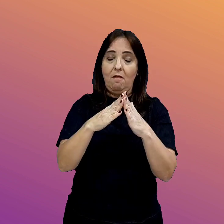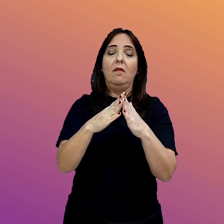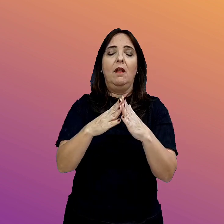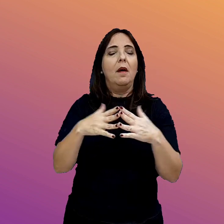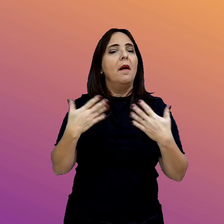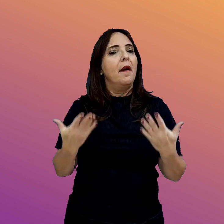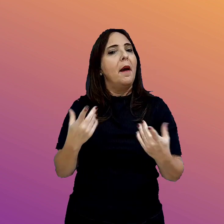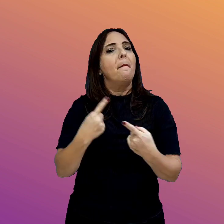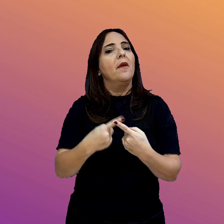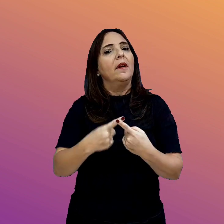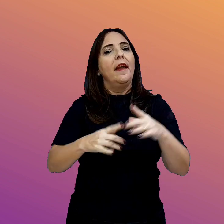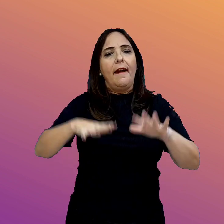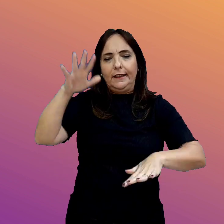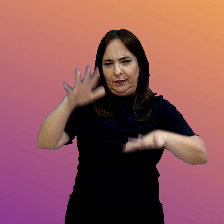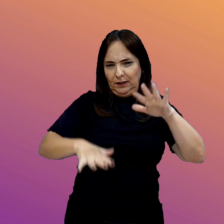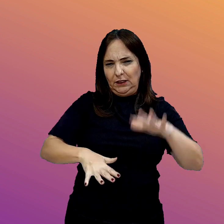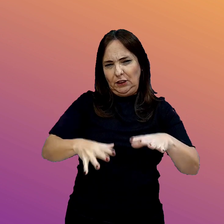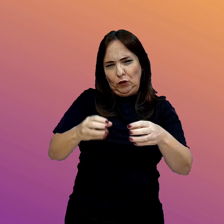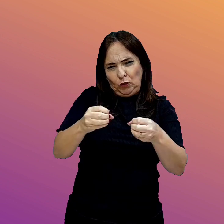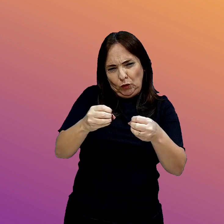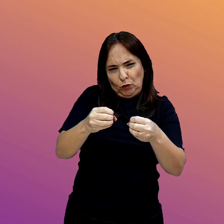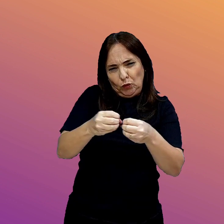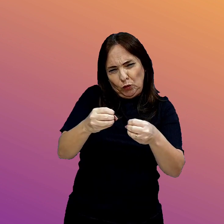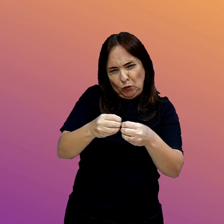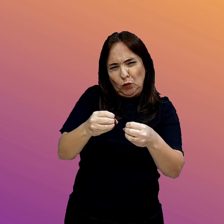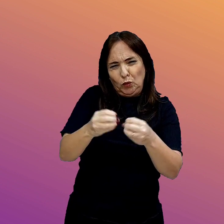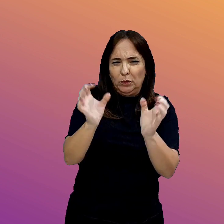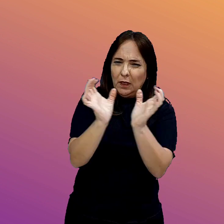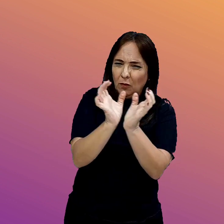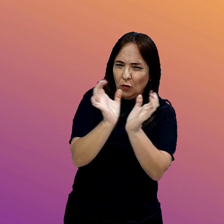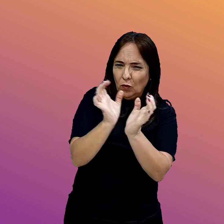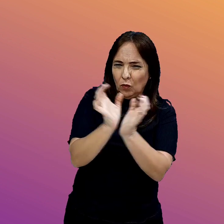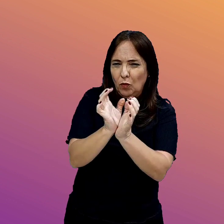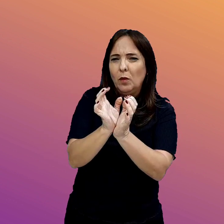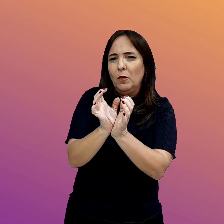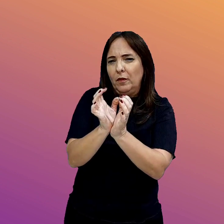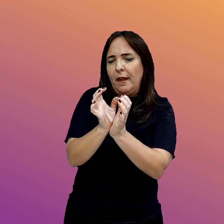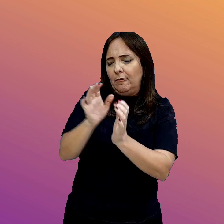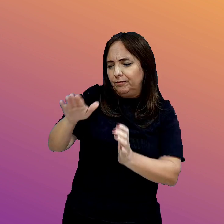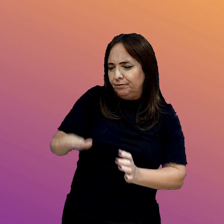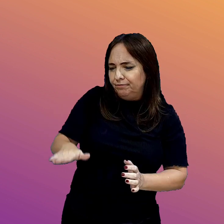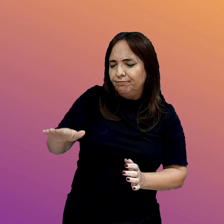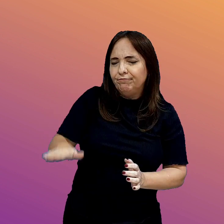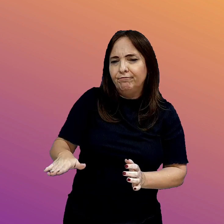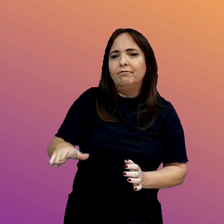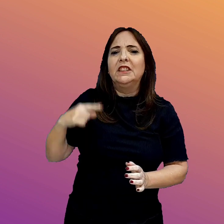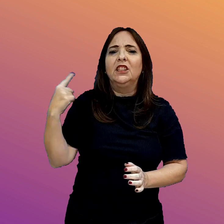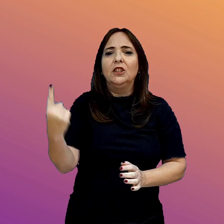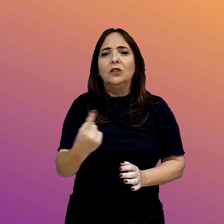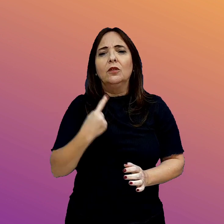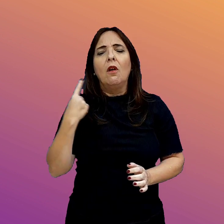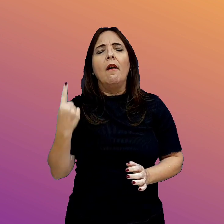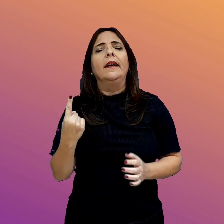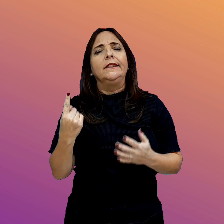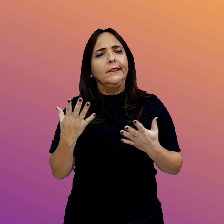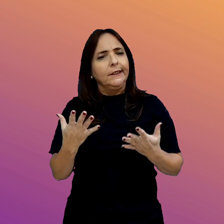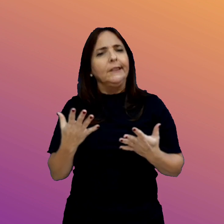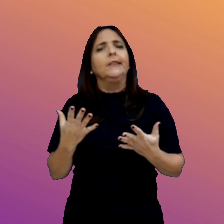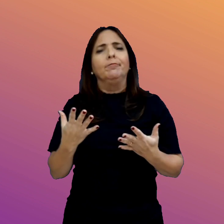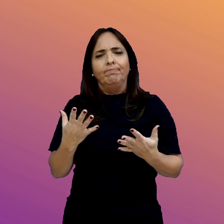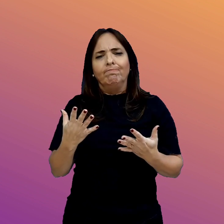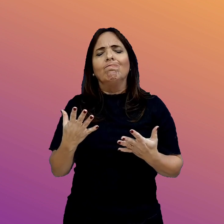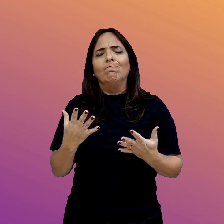gente, às vezes, no Ministério Infantil, você sabe disso, né? Camila também, a gente acolhe um universo sem fim